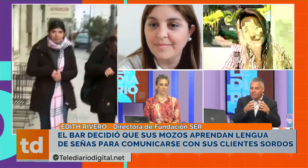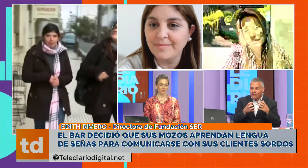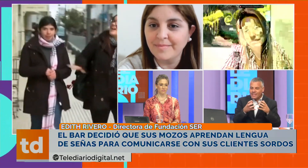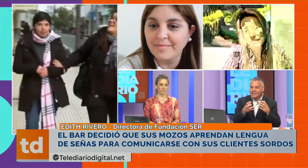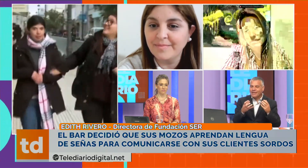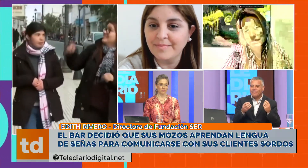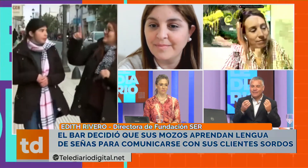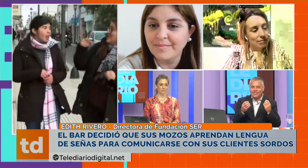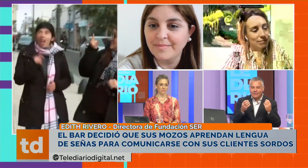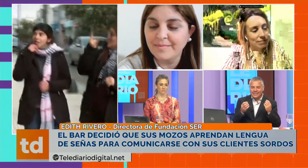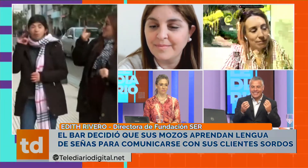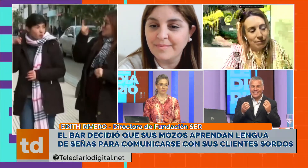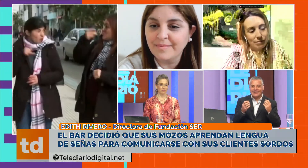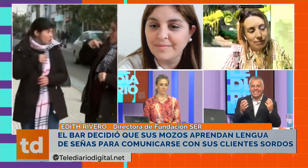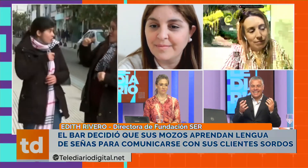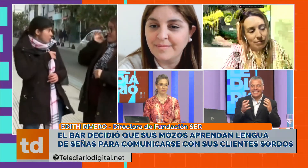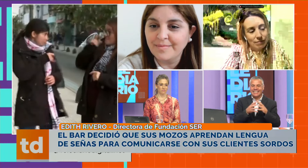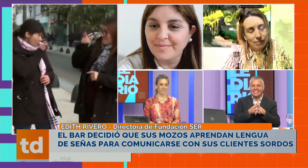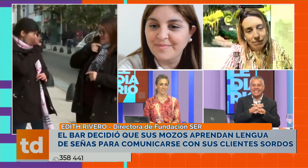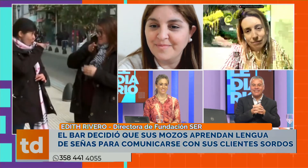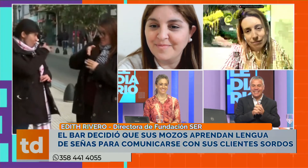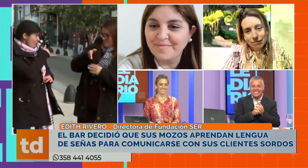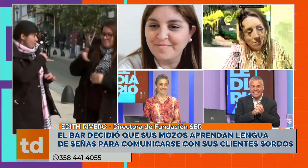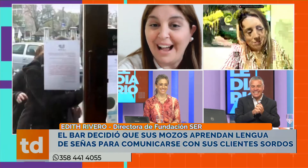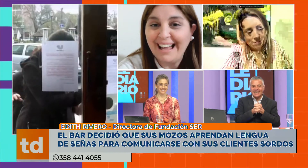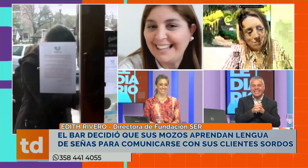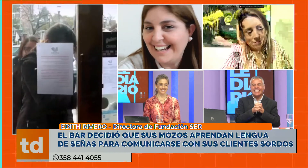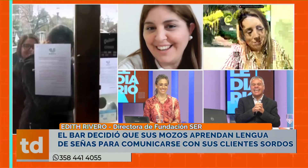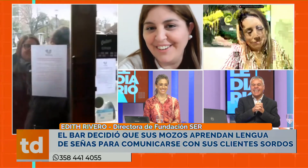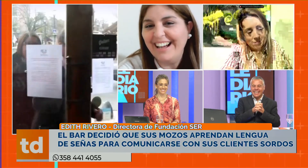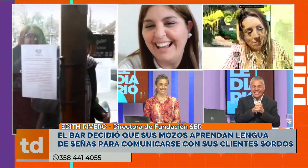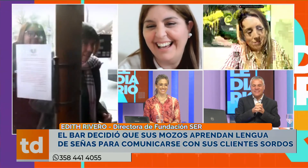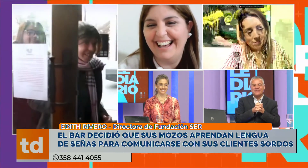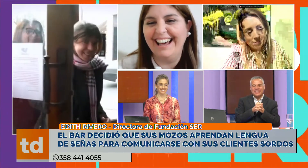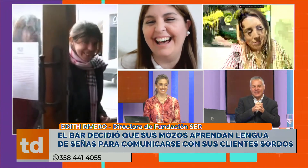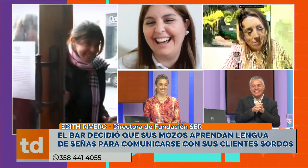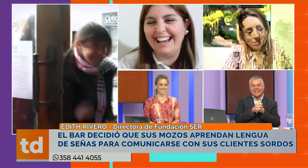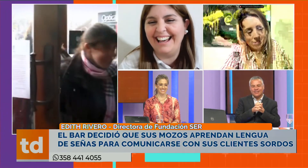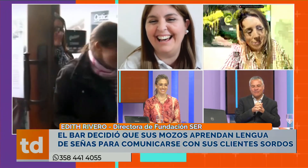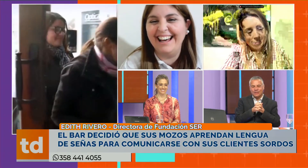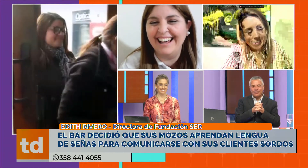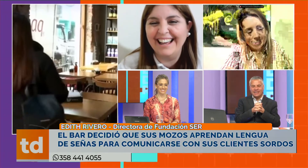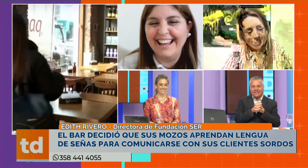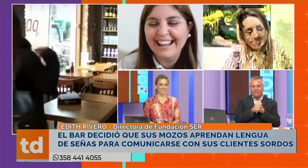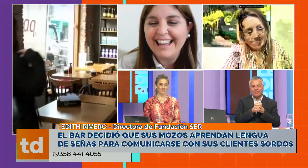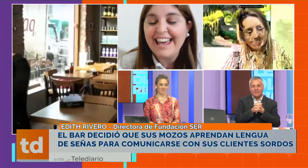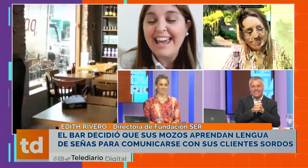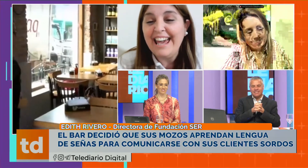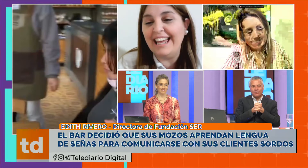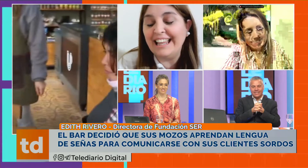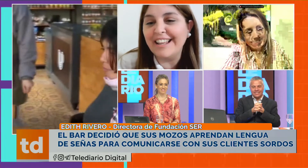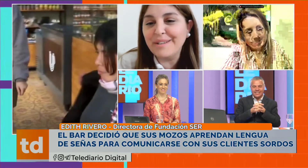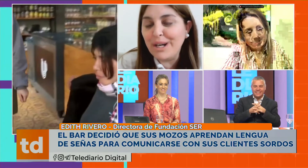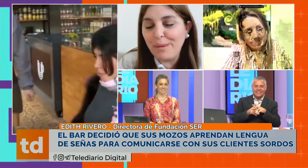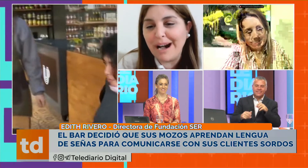son las cosas que más, como dijiste vos, que te enervan la sangre, que te hacen hervir la sangre? claro. Contanos un poquito para, porque me parece que